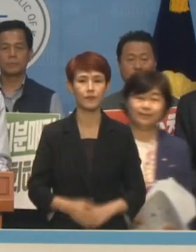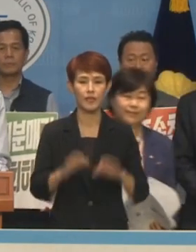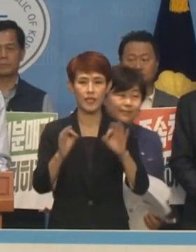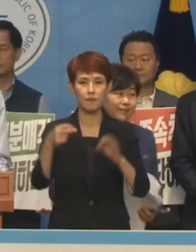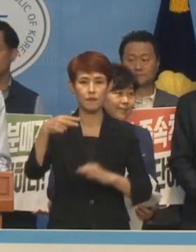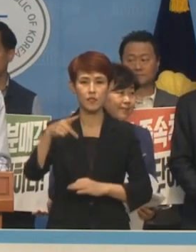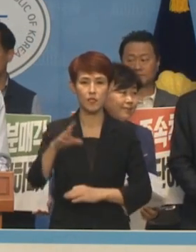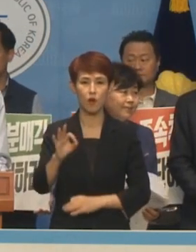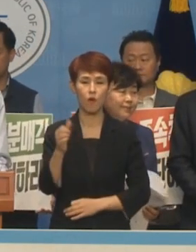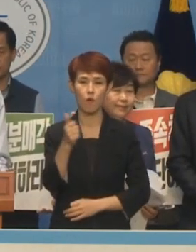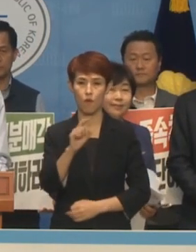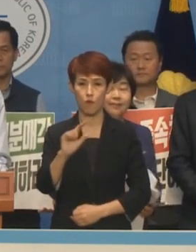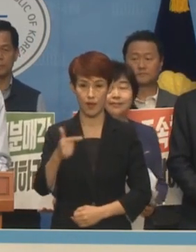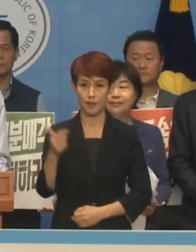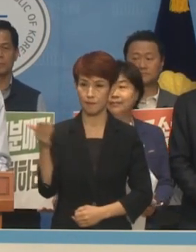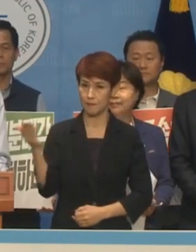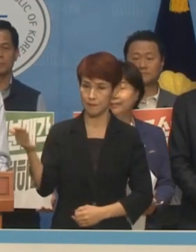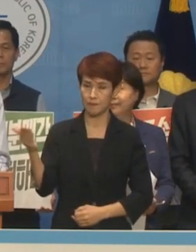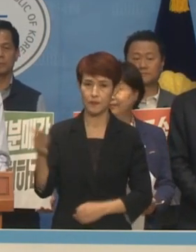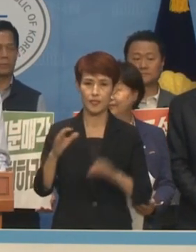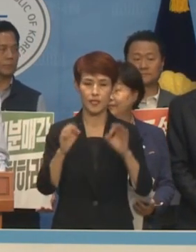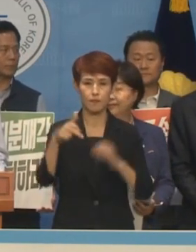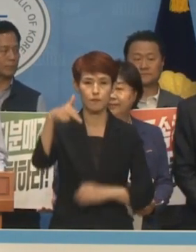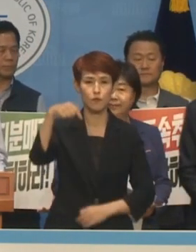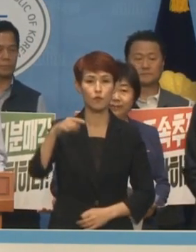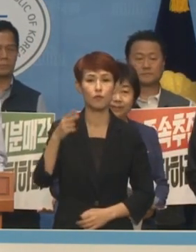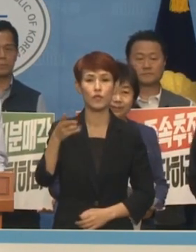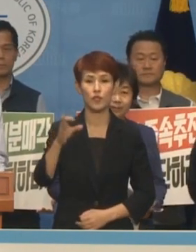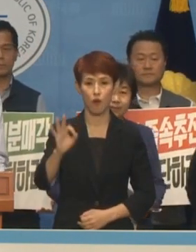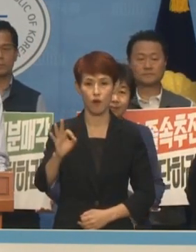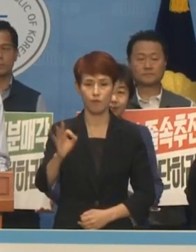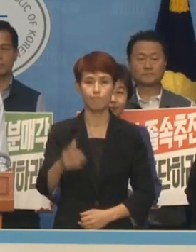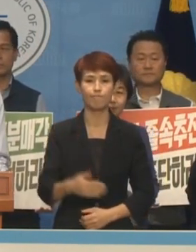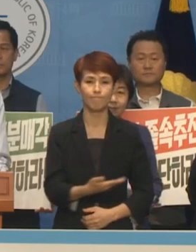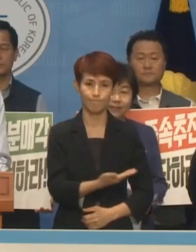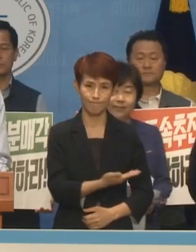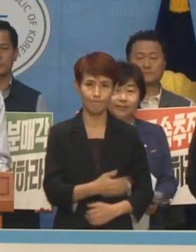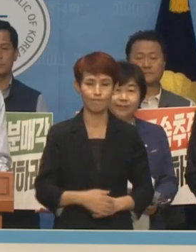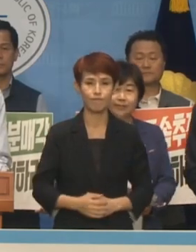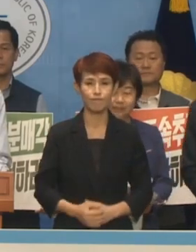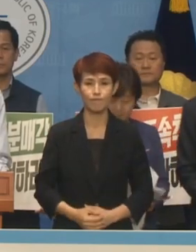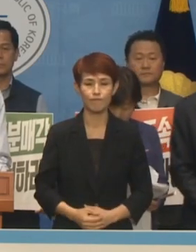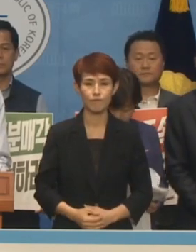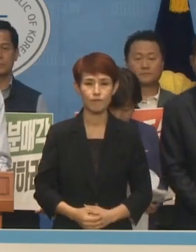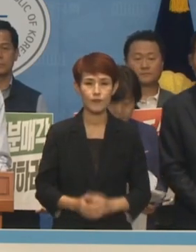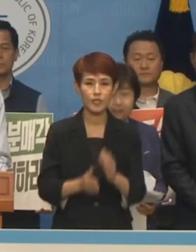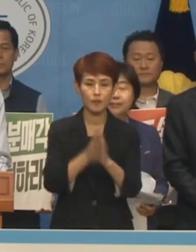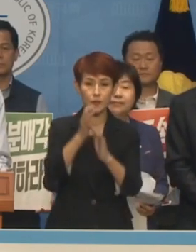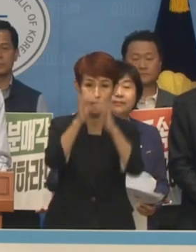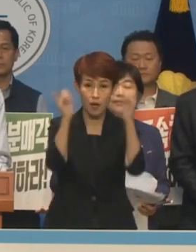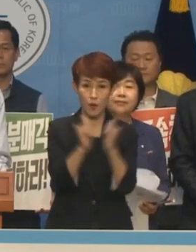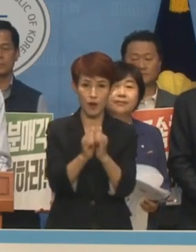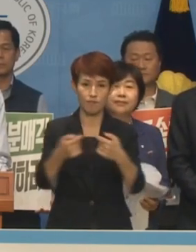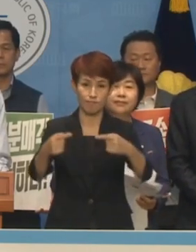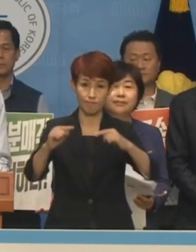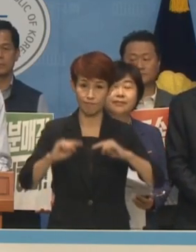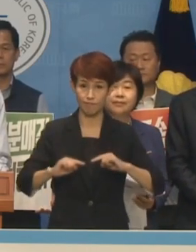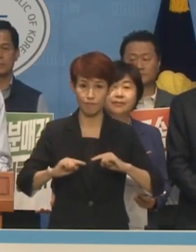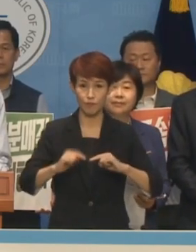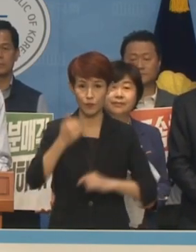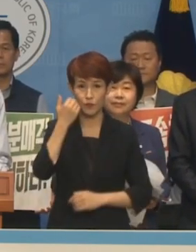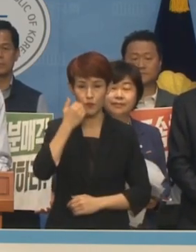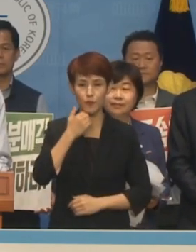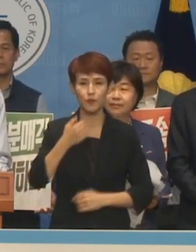김성환 의원님, 김주영 의원님 참석하셨습니다. 이어서 시민사회에서 함께해 주신